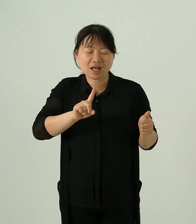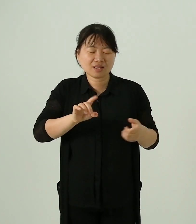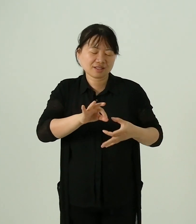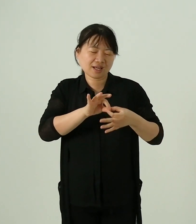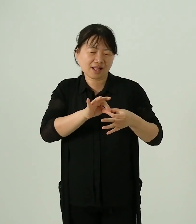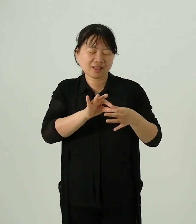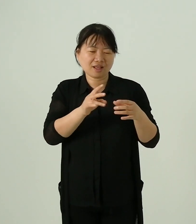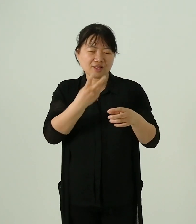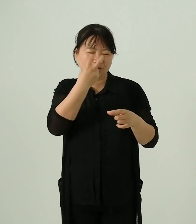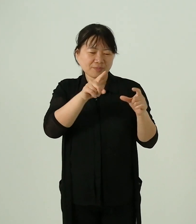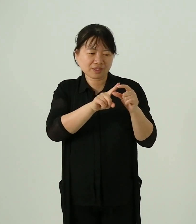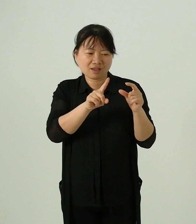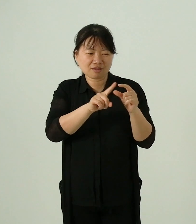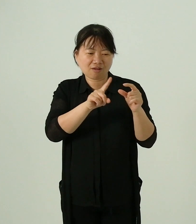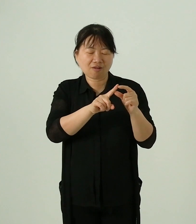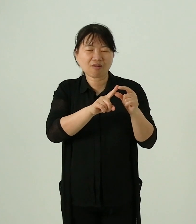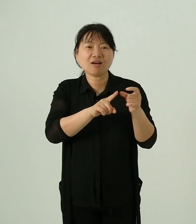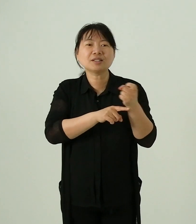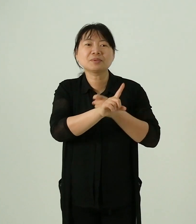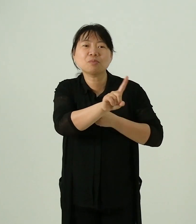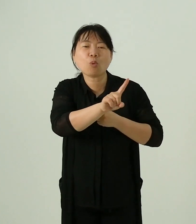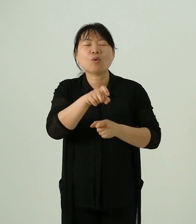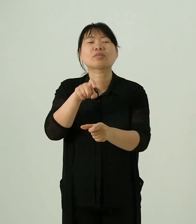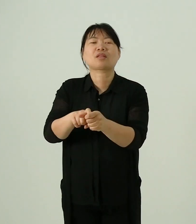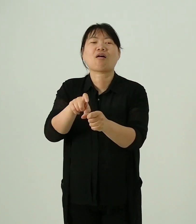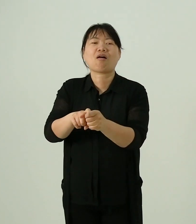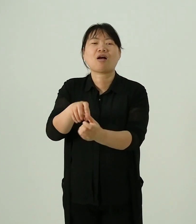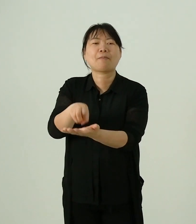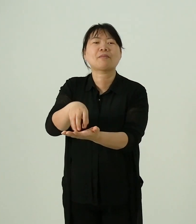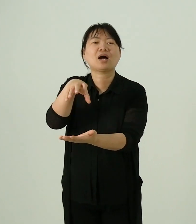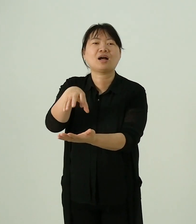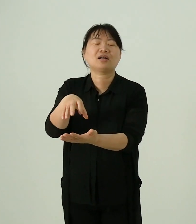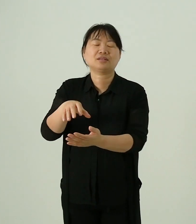관련 검색어가 뭔지 아세요? 떡이에요. 떡. 빵이에요.